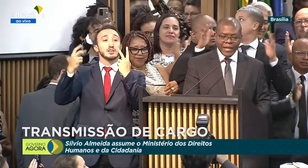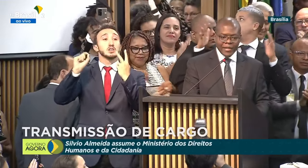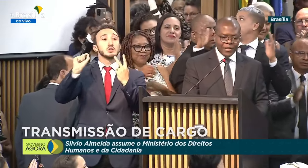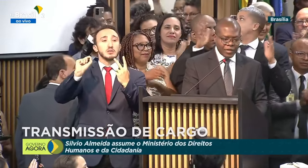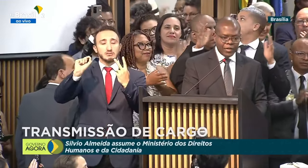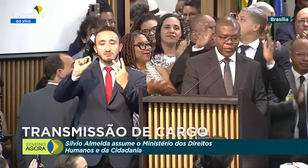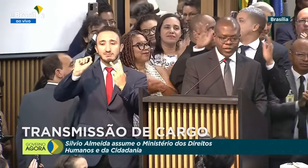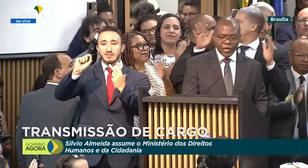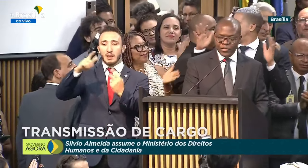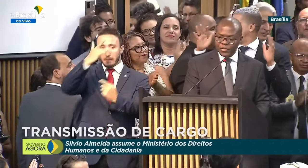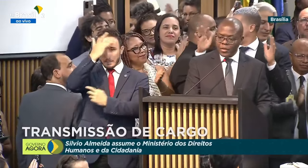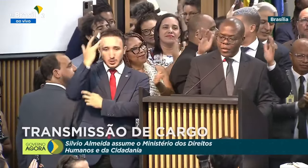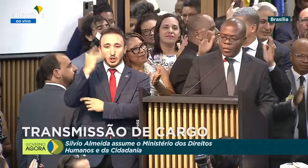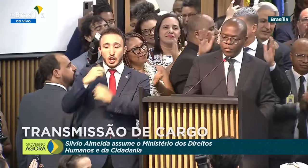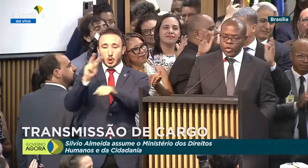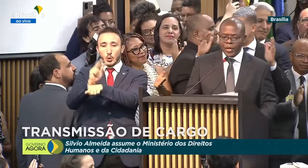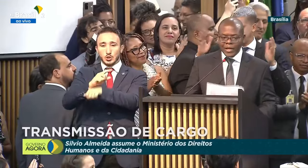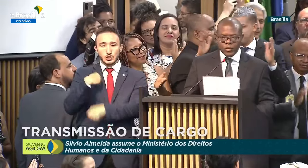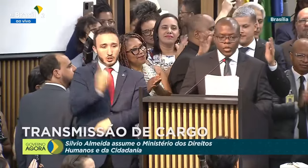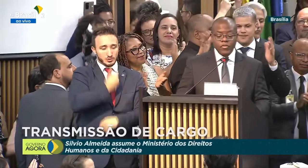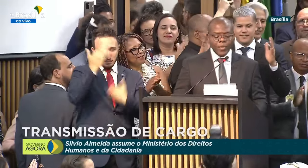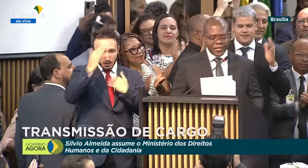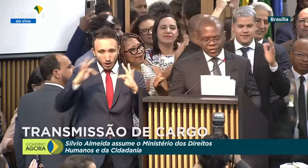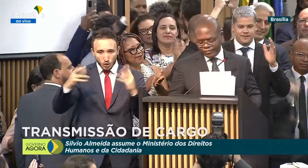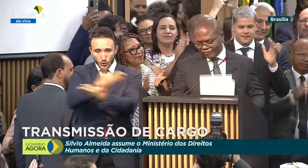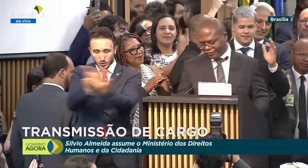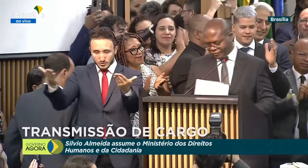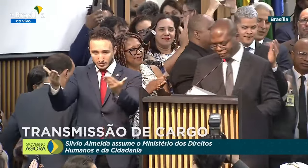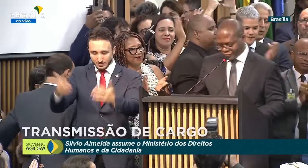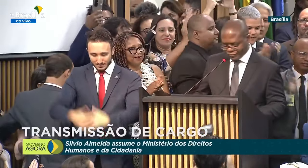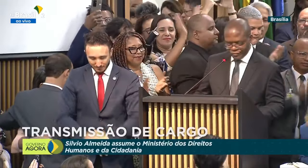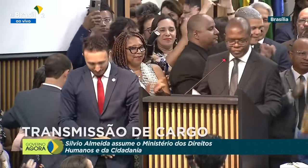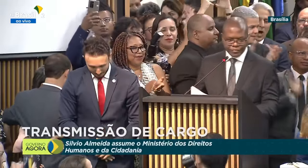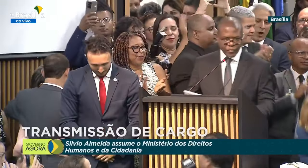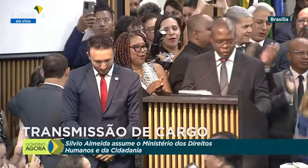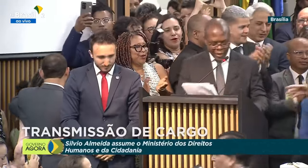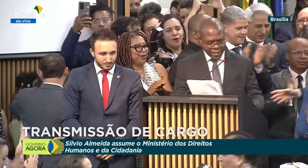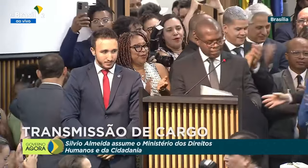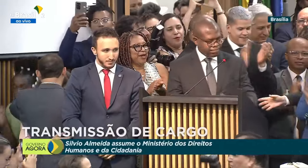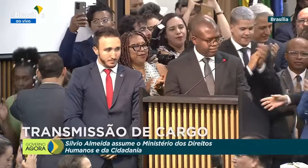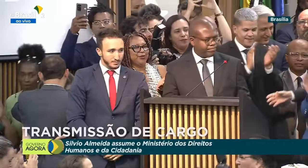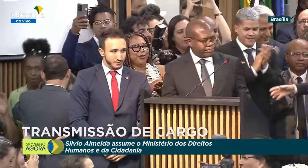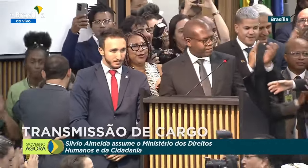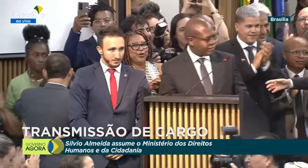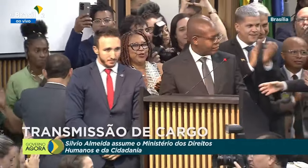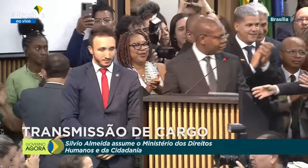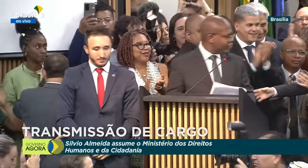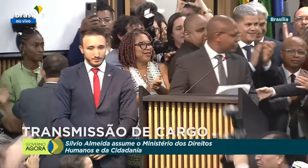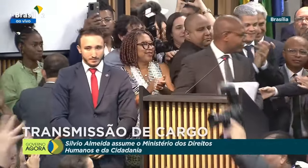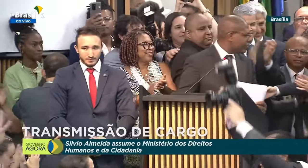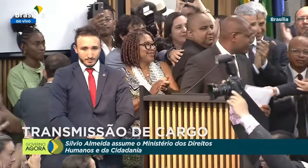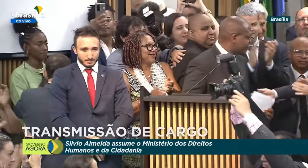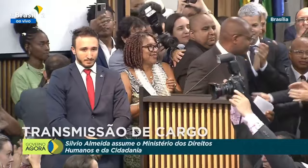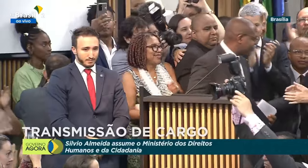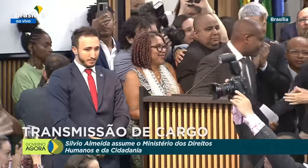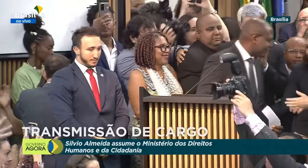daqueles que virão depois de nós muito obrigado a todos tá ligado